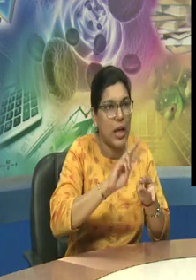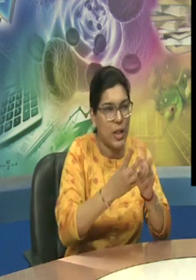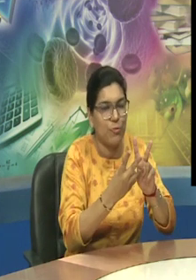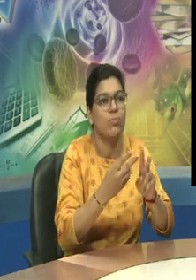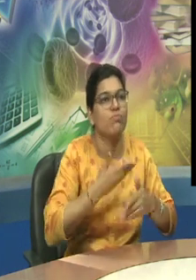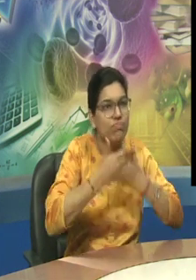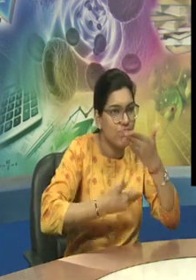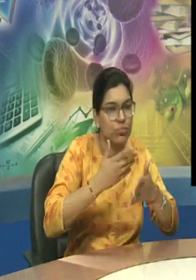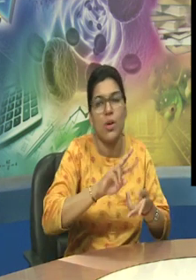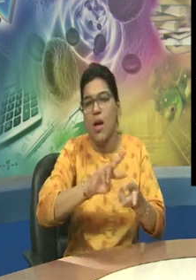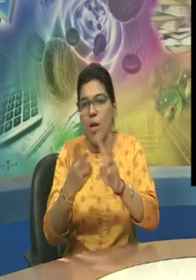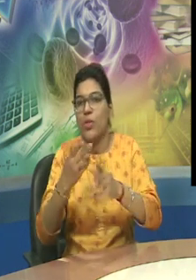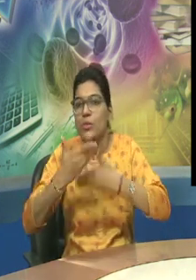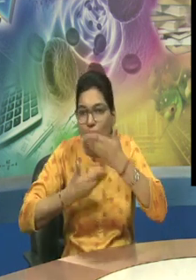भावों की